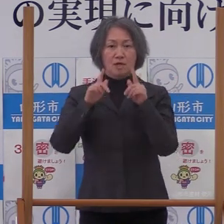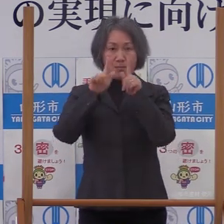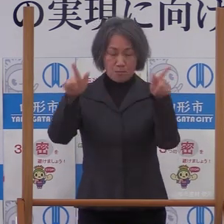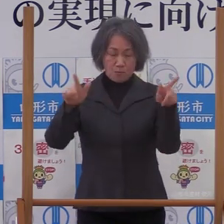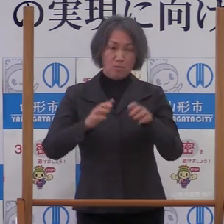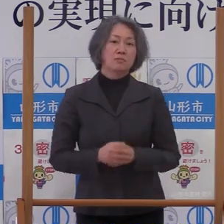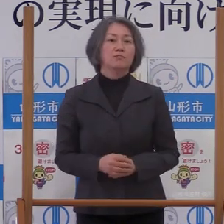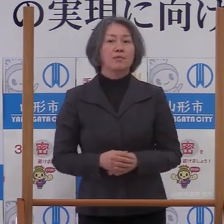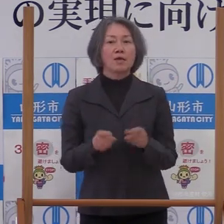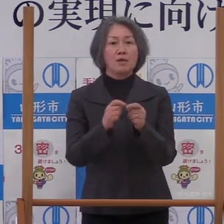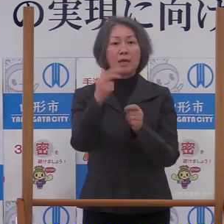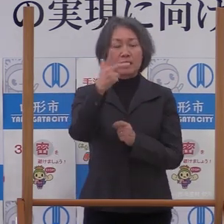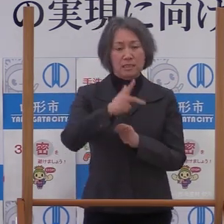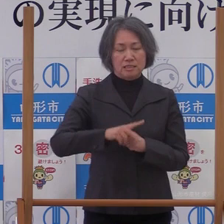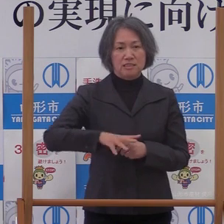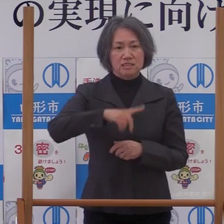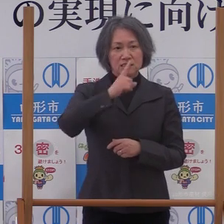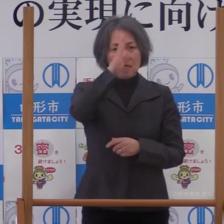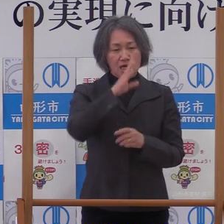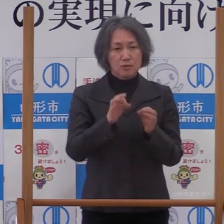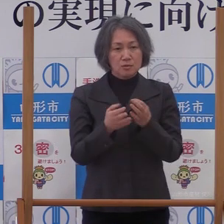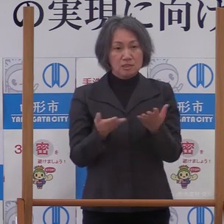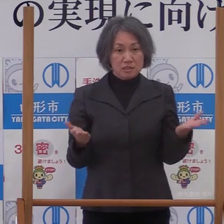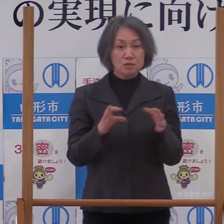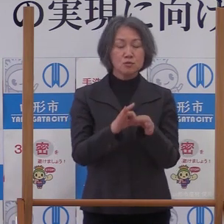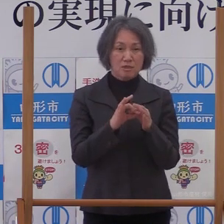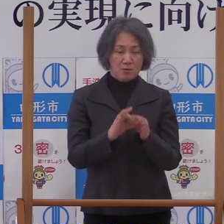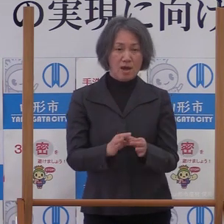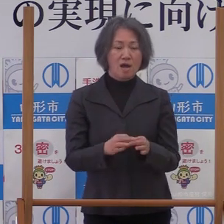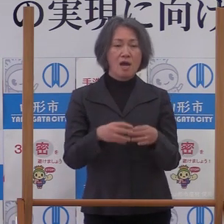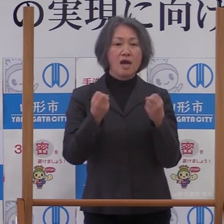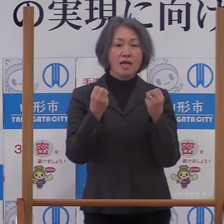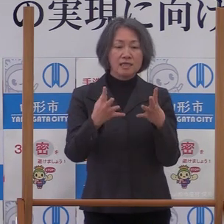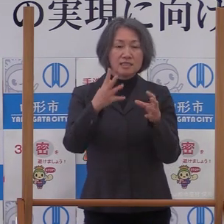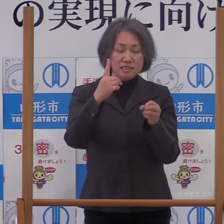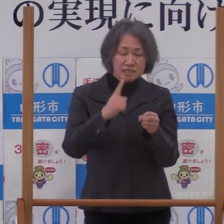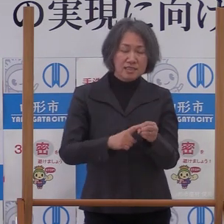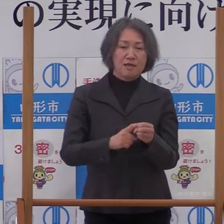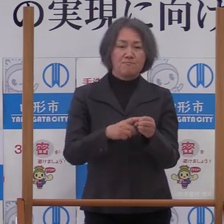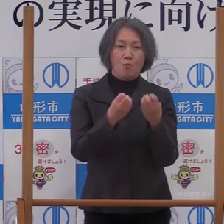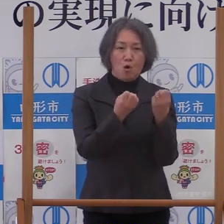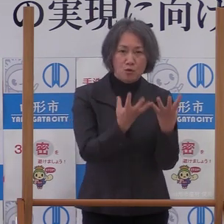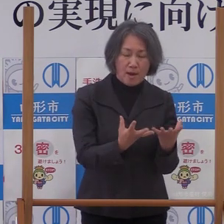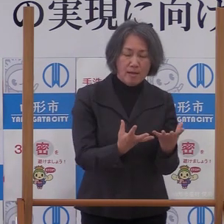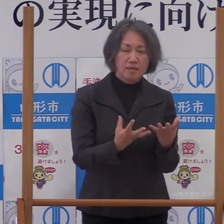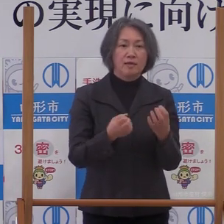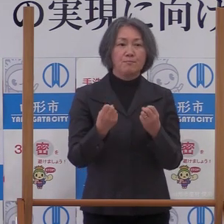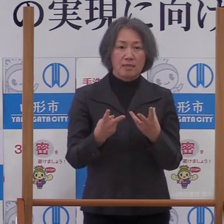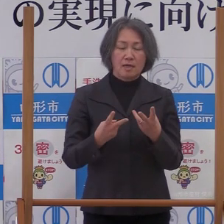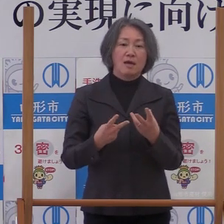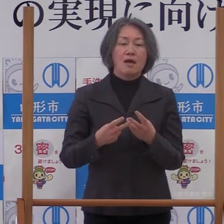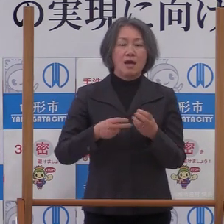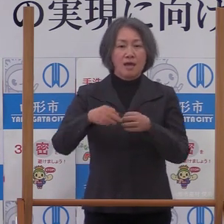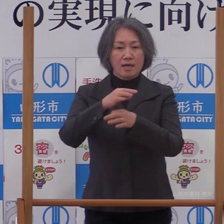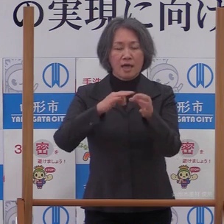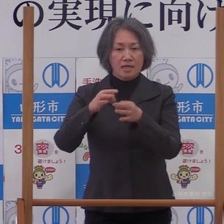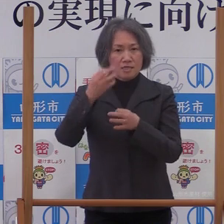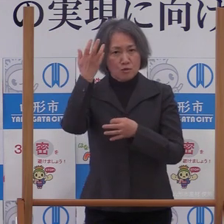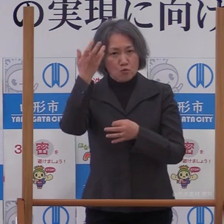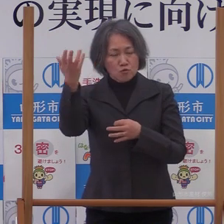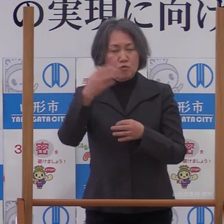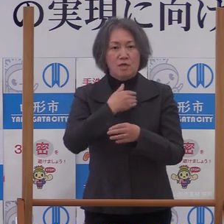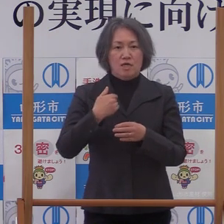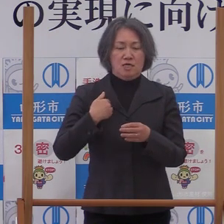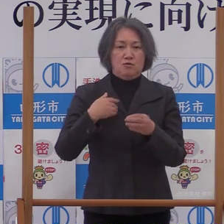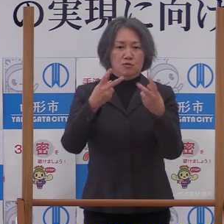山形市初市につきましては、新年の門出を祝い景気を占う伝統行事であることから、感染症